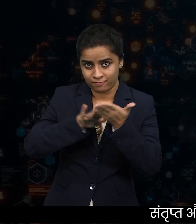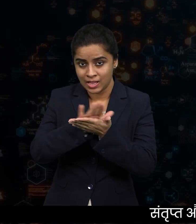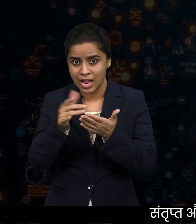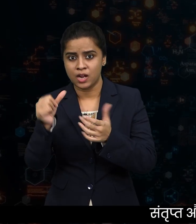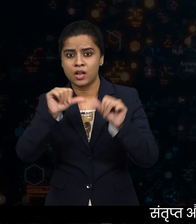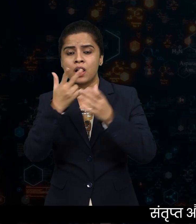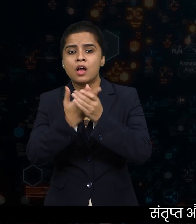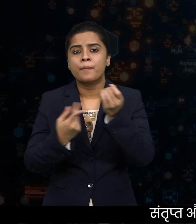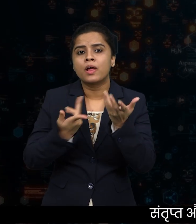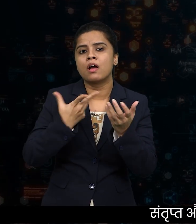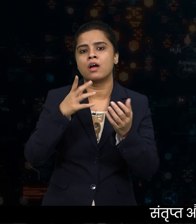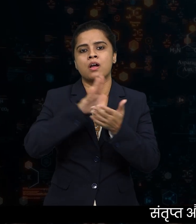हाइड्रोकार्बन।